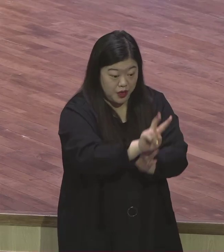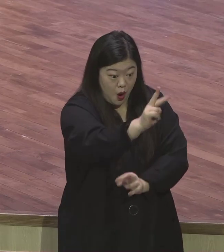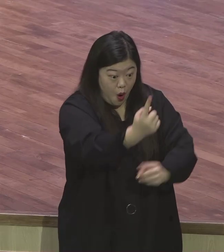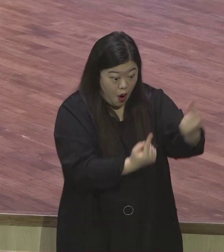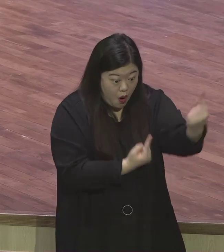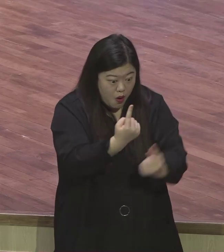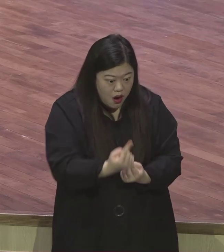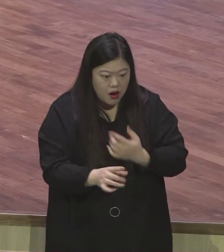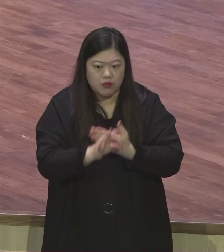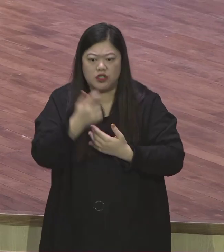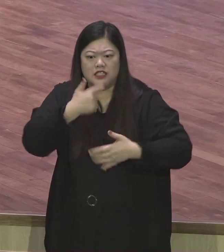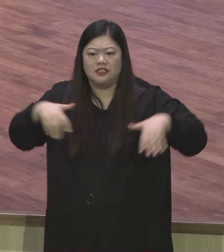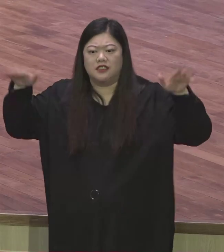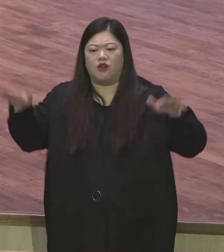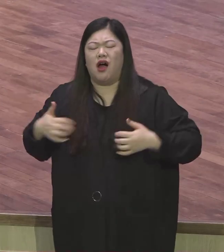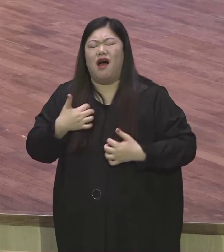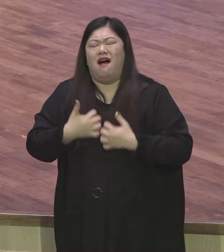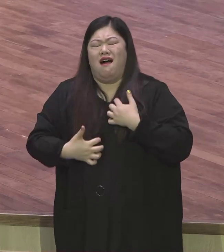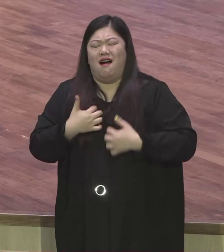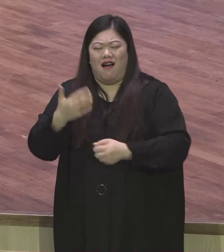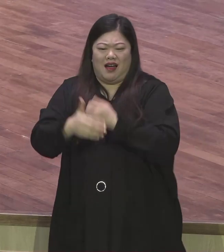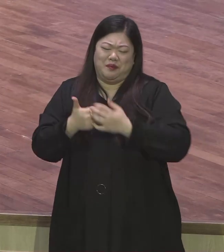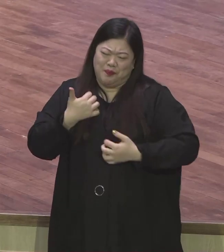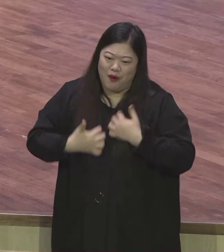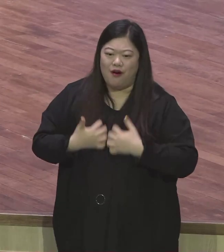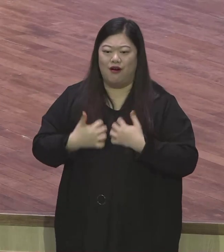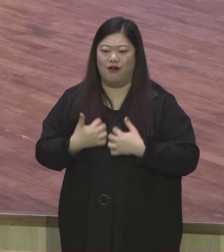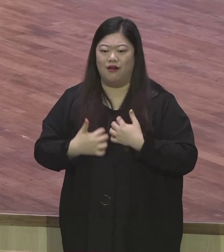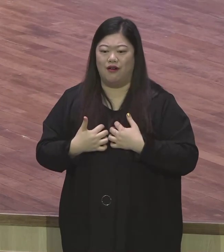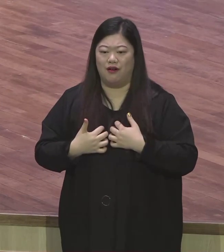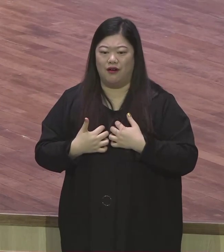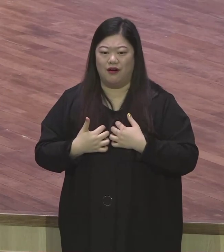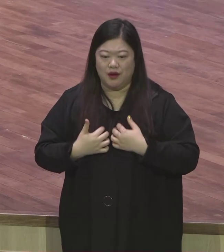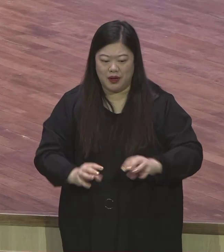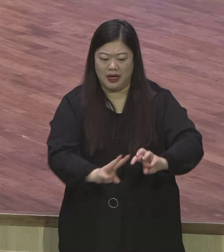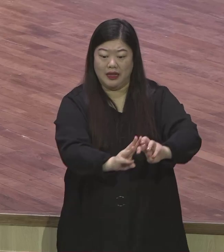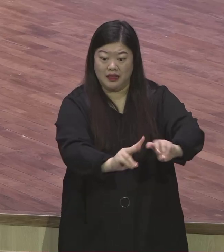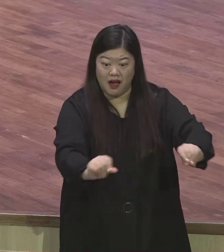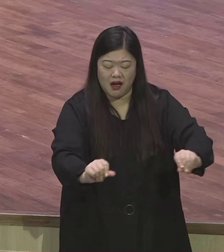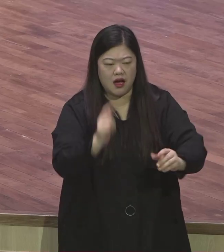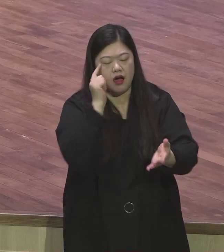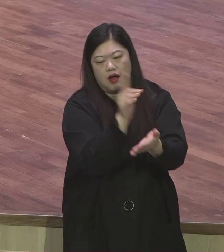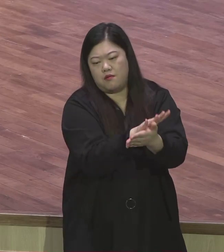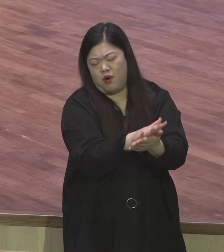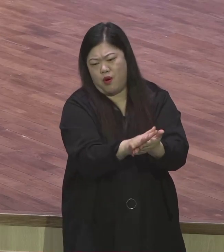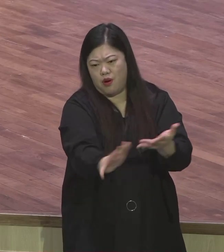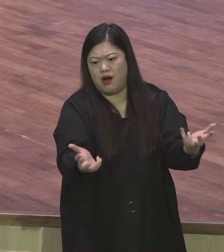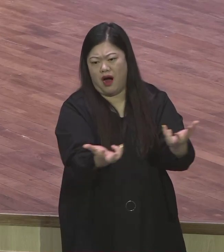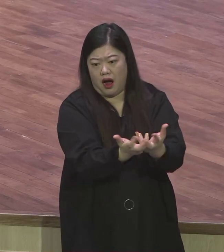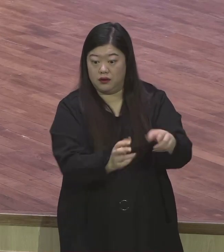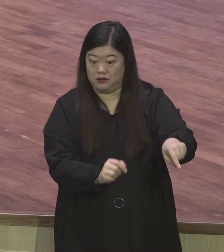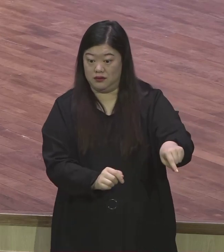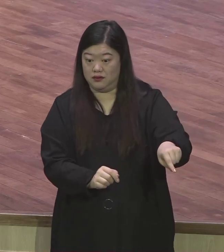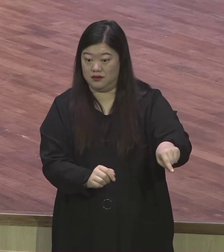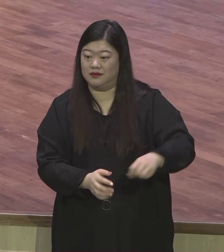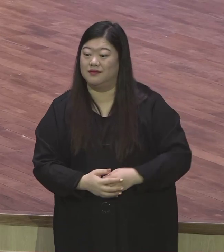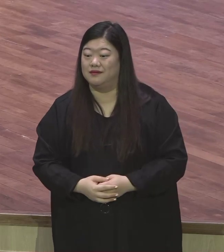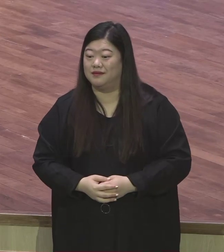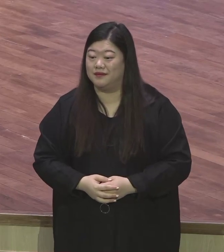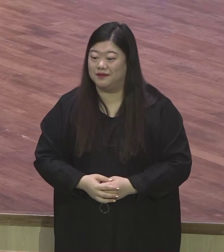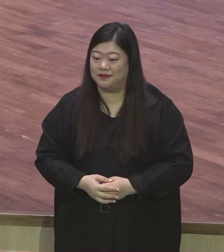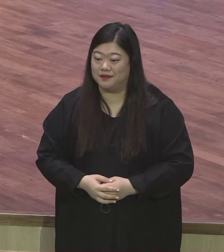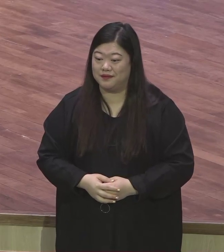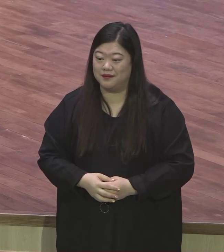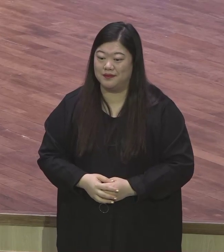곳에서는 하나님께 영광이요 땅에서는 그 기뻐하심을 입은 사람들 중에 평화로다 라고 찬양했습니다.